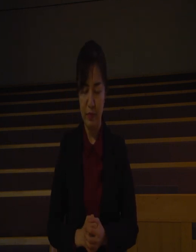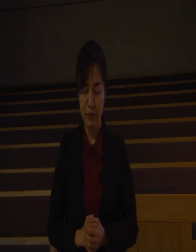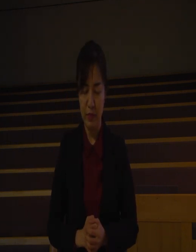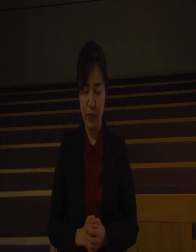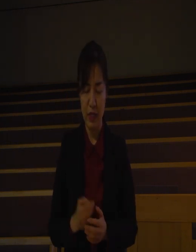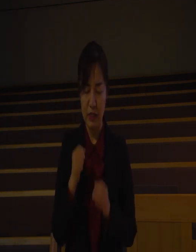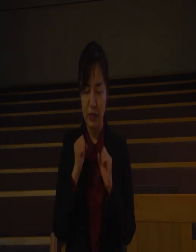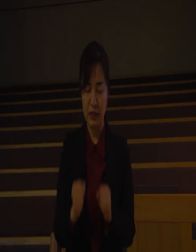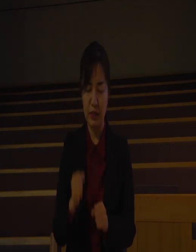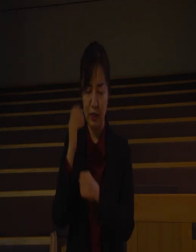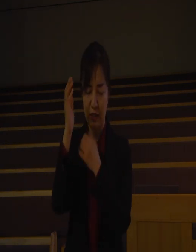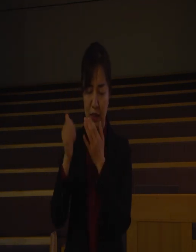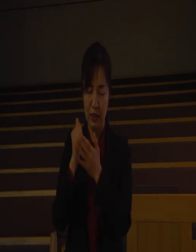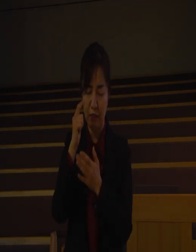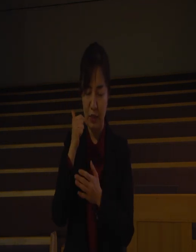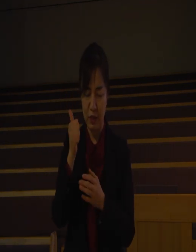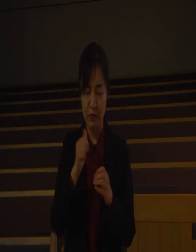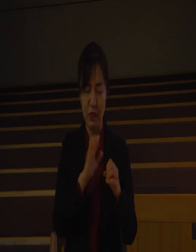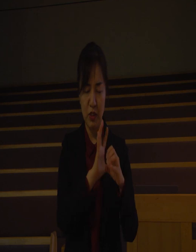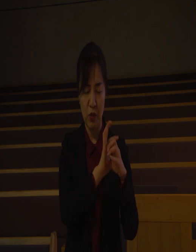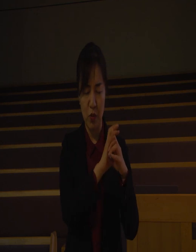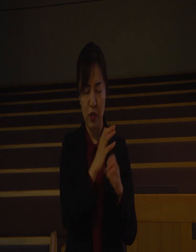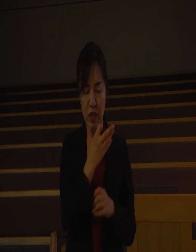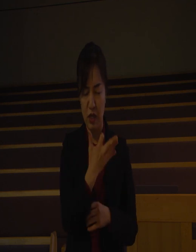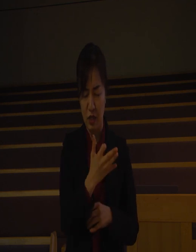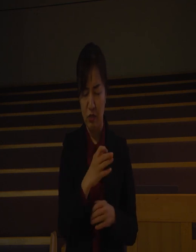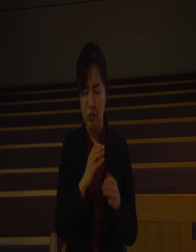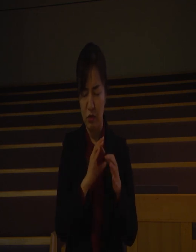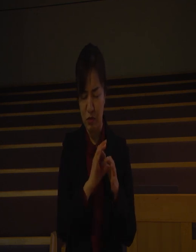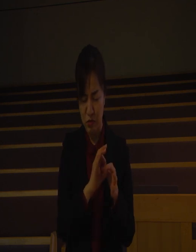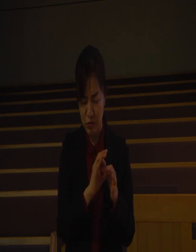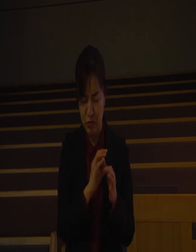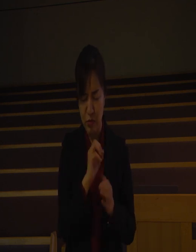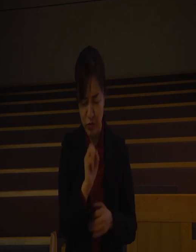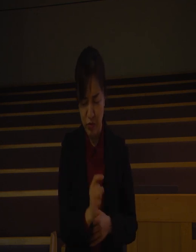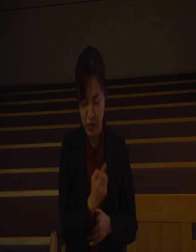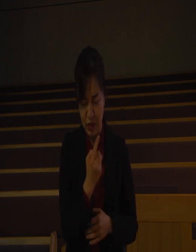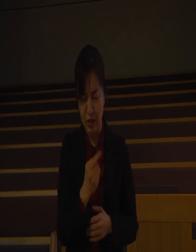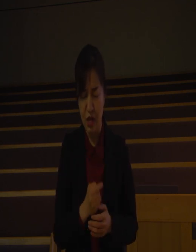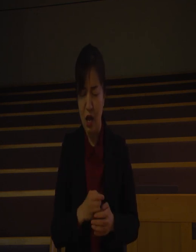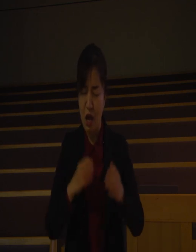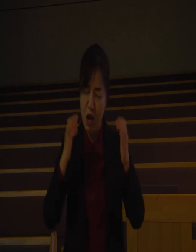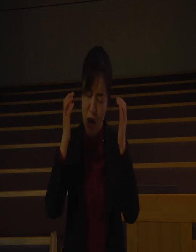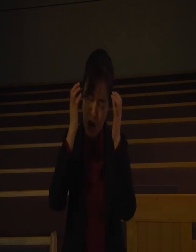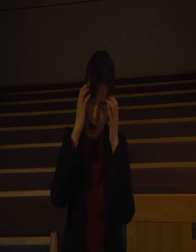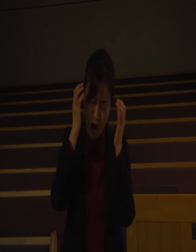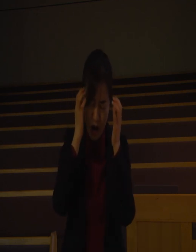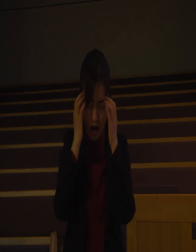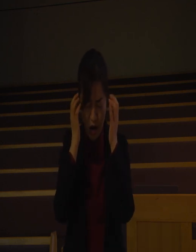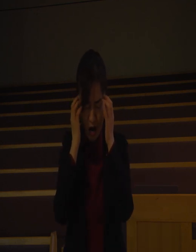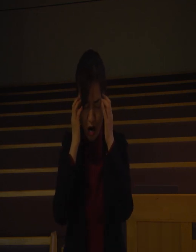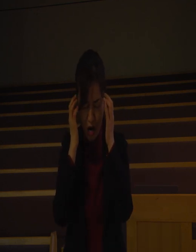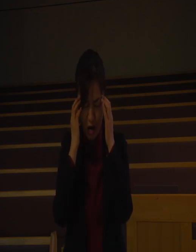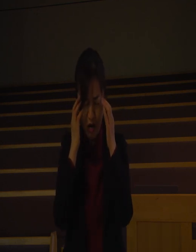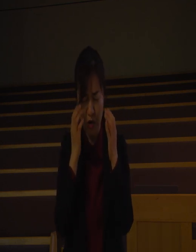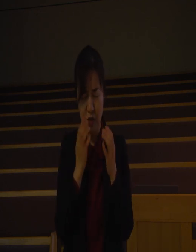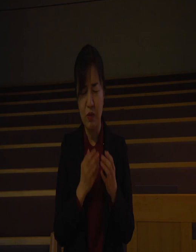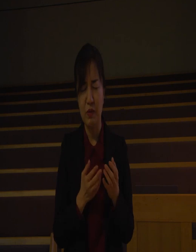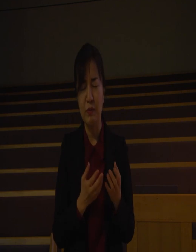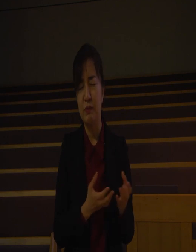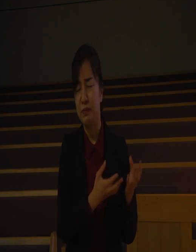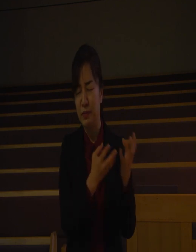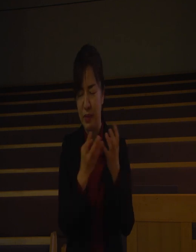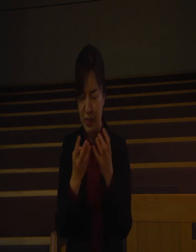주여, 살아계신 아버지 하나님, 코로나19로 인한 아버지 하나님, 말할 수 없는 고통 속에 아버지 온